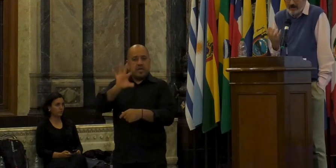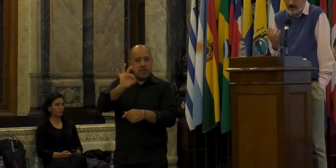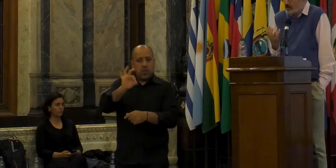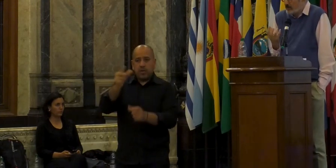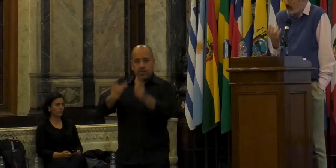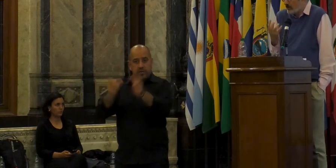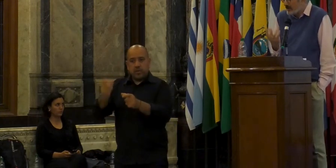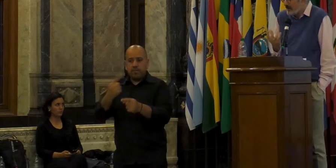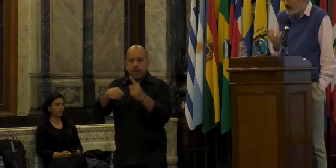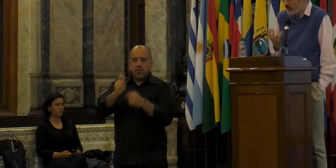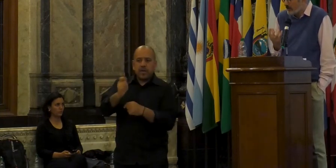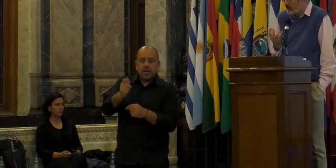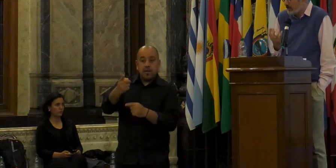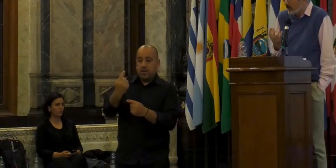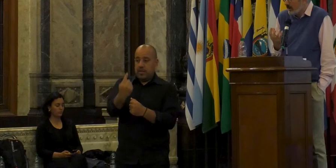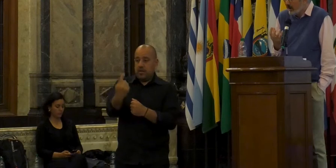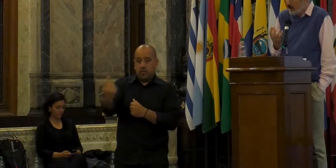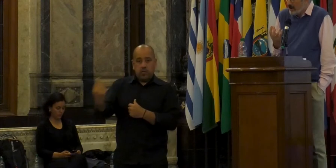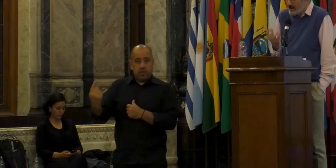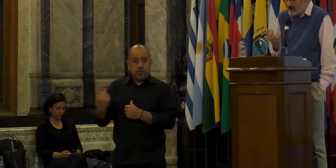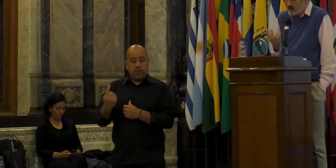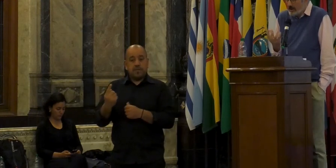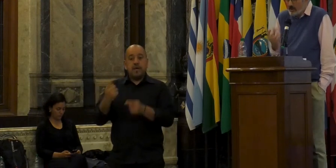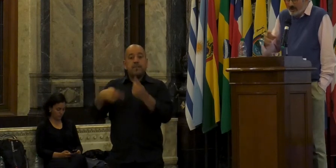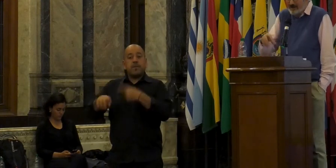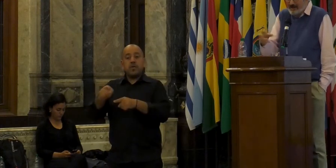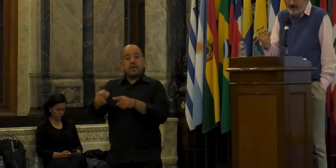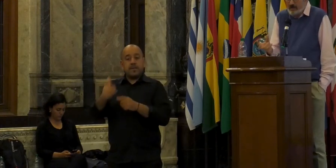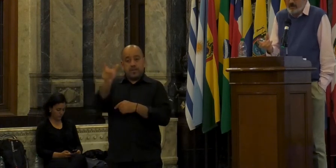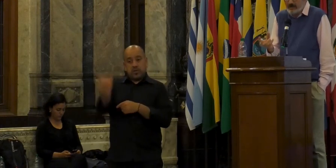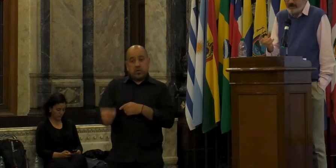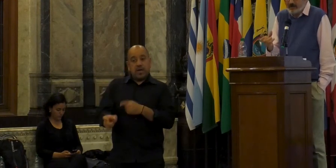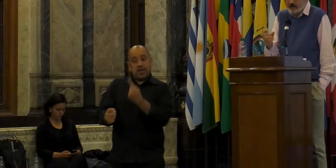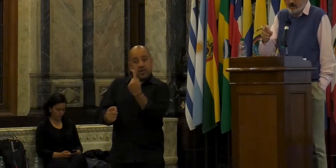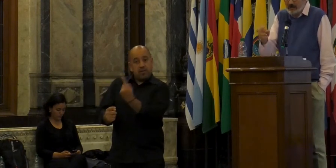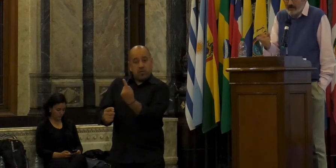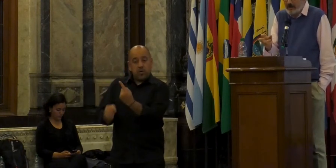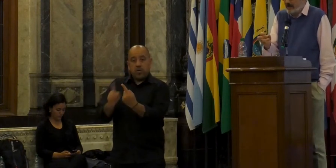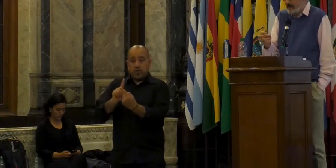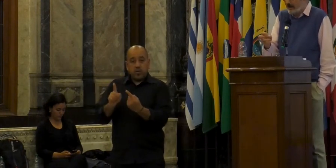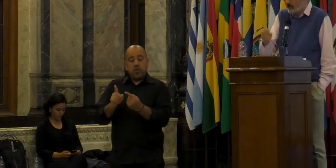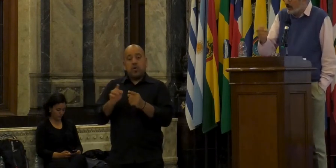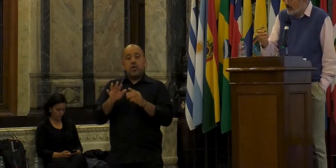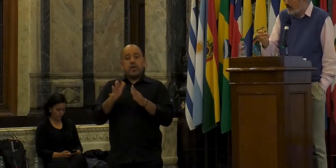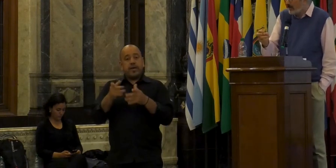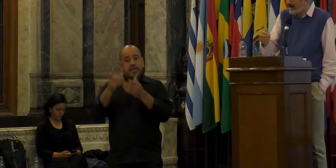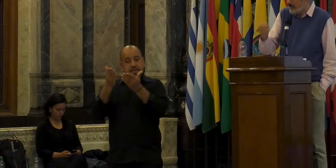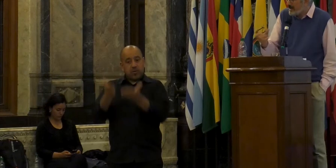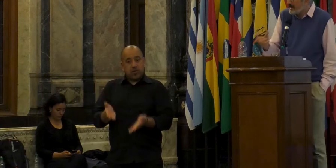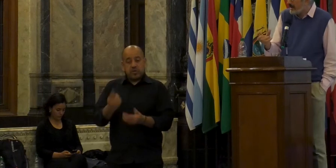pero ¿quiénes son los sujetos? Los individuos, ¿no? Pero es que ser sujeto no es ser individuo en ese sentido contable,